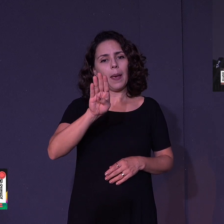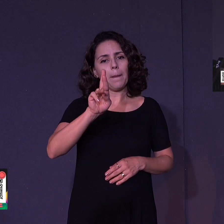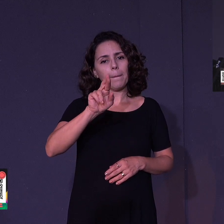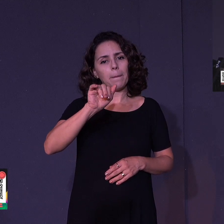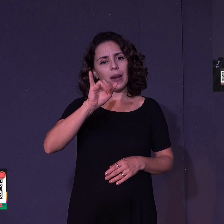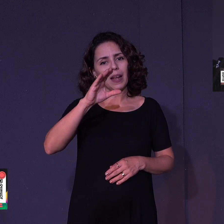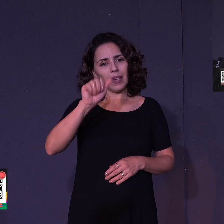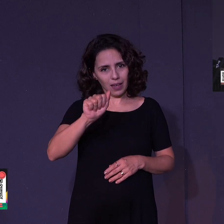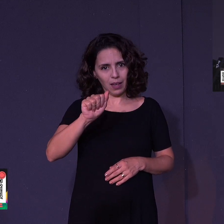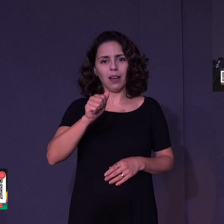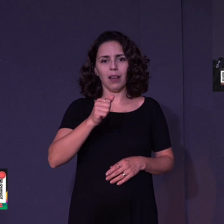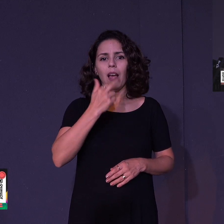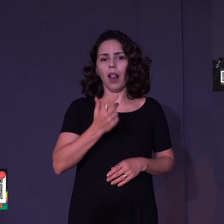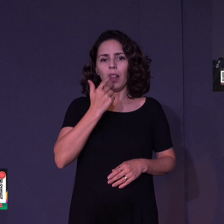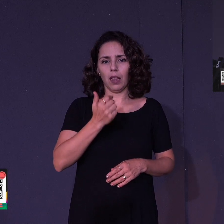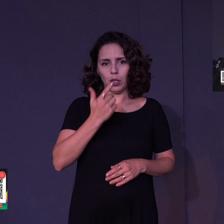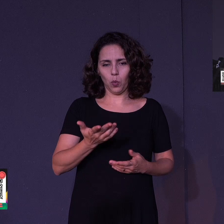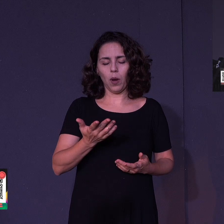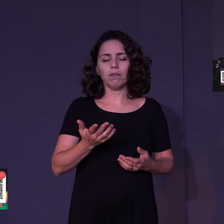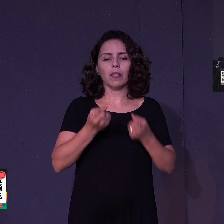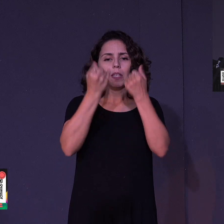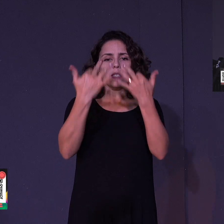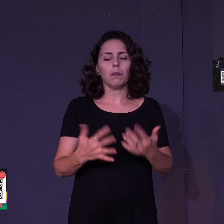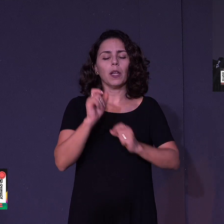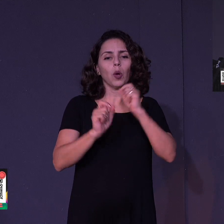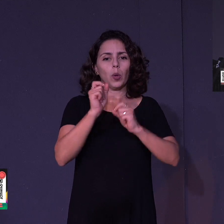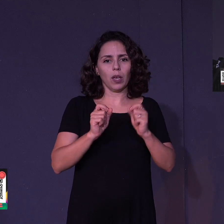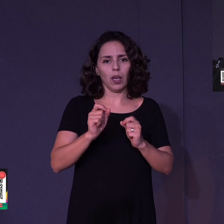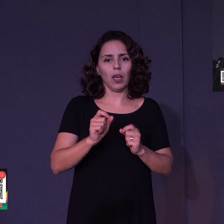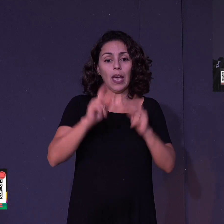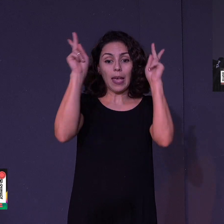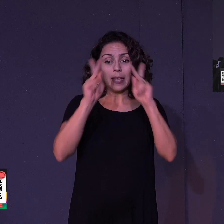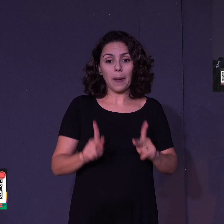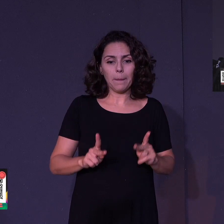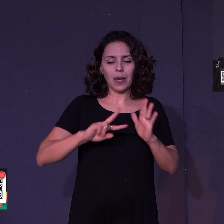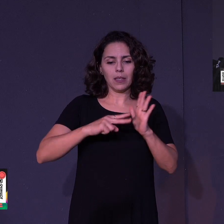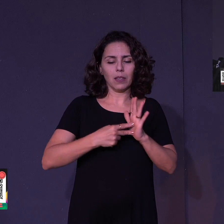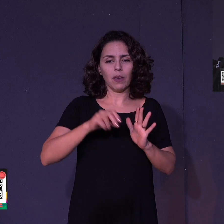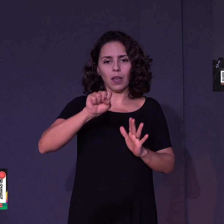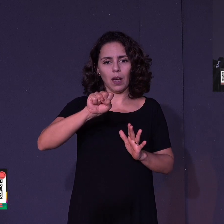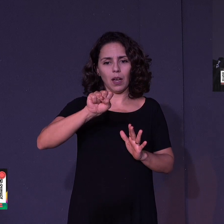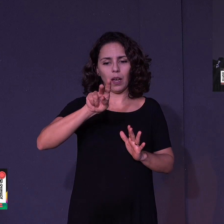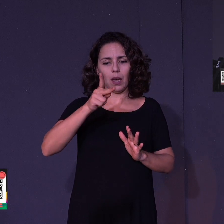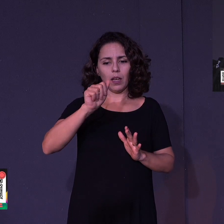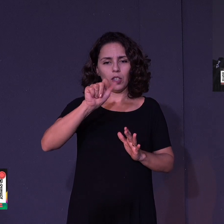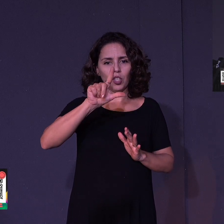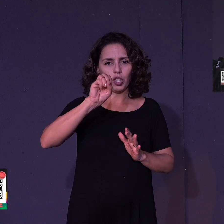denota muito mais do que uma ausência de guerras e conflitos. O seu significado básico expressa